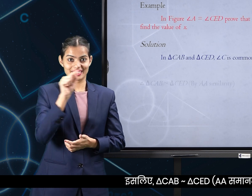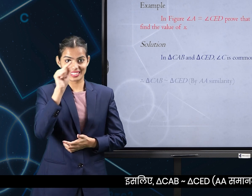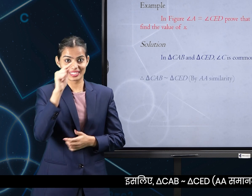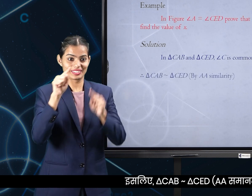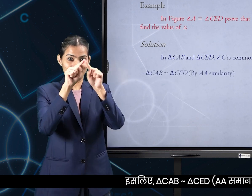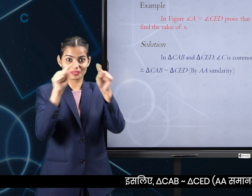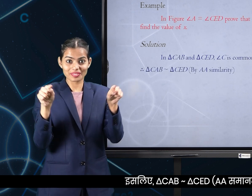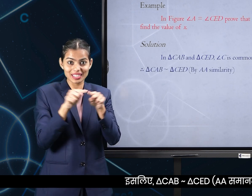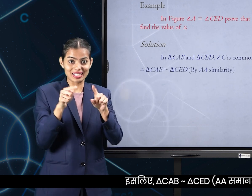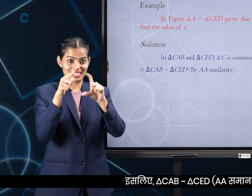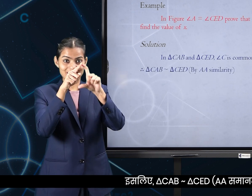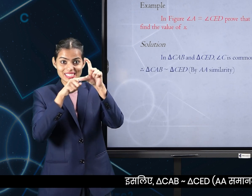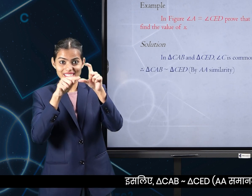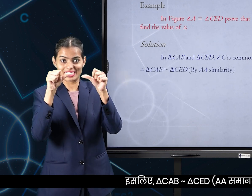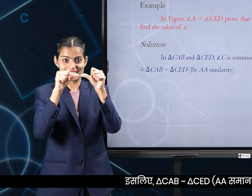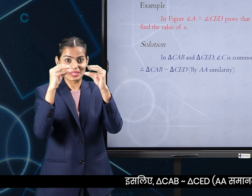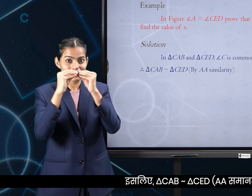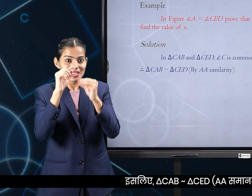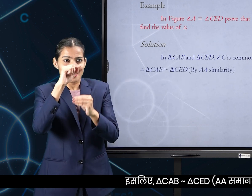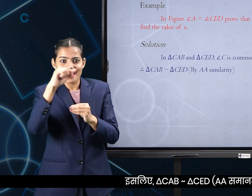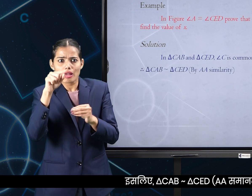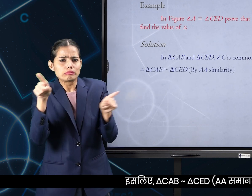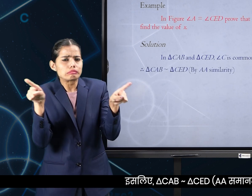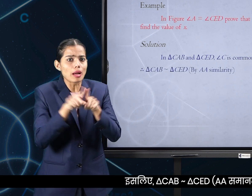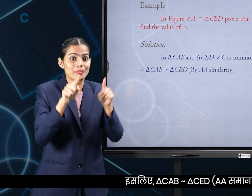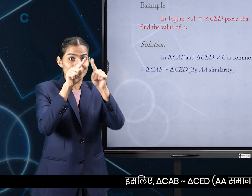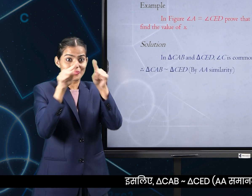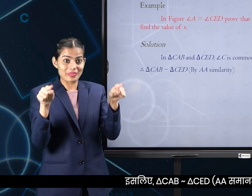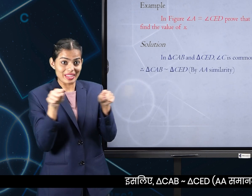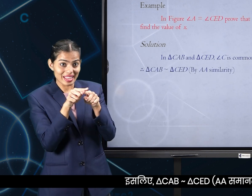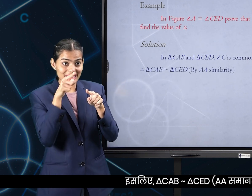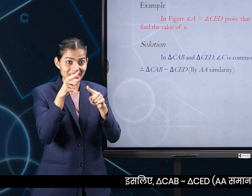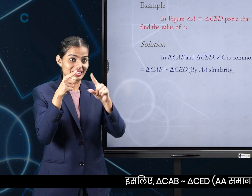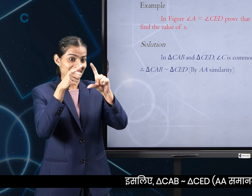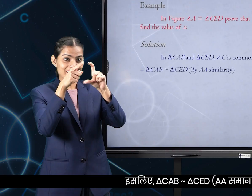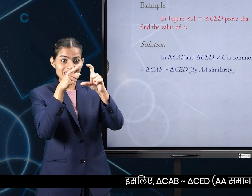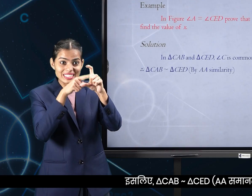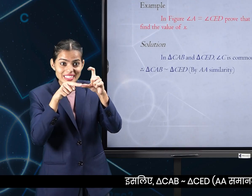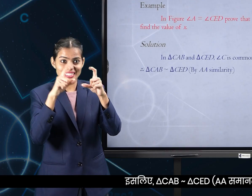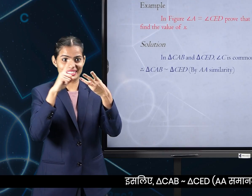इसलिए त्रिभुज CAB सिमिलर टू त्रिभुज CED। ये समानता द्वारा